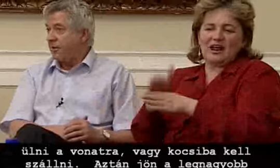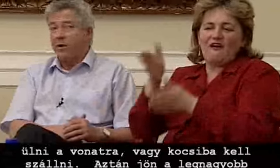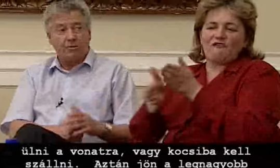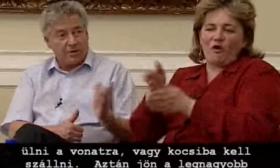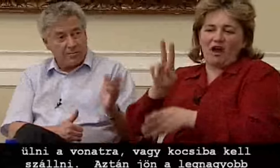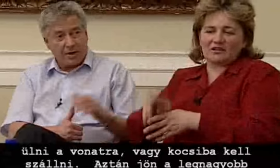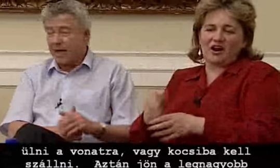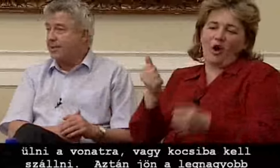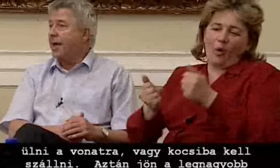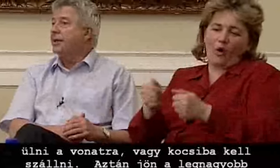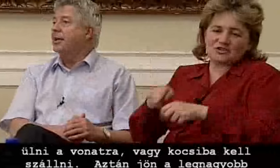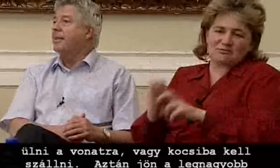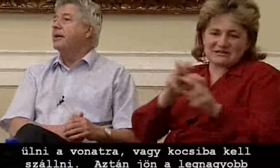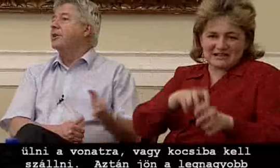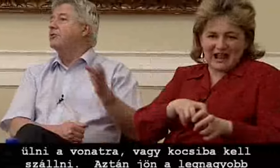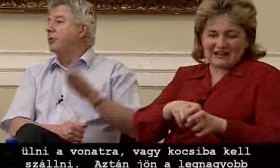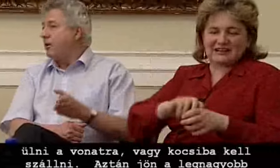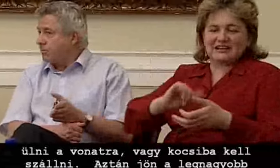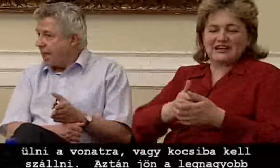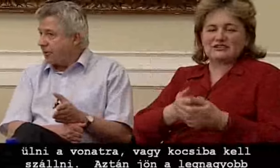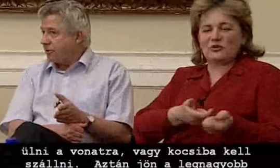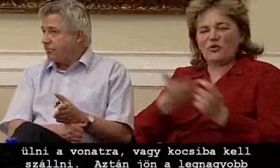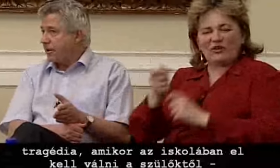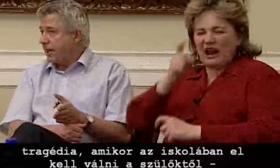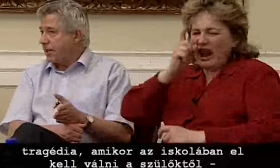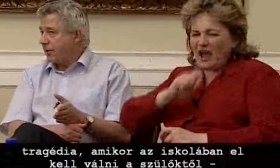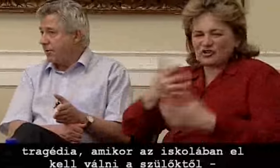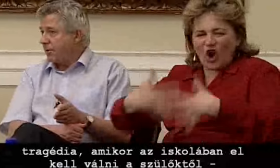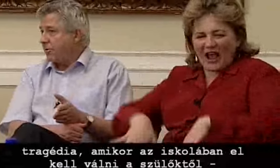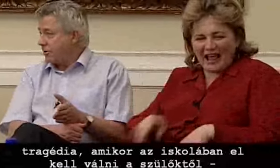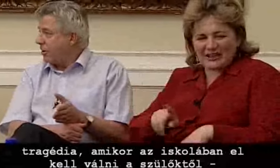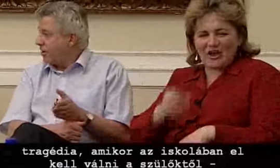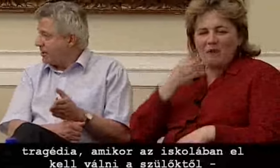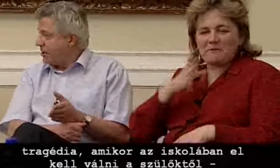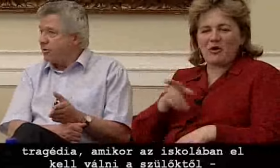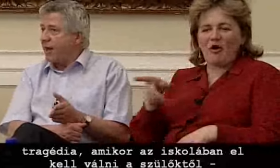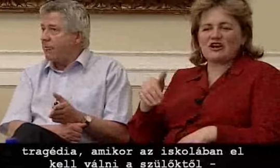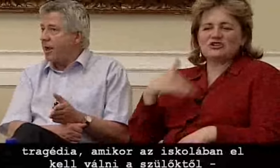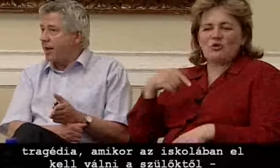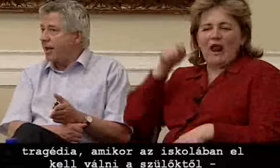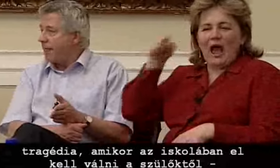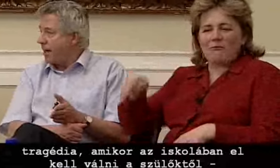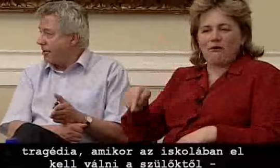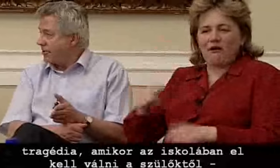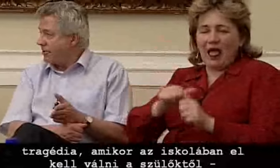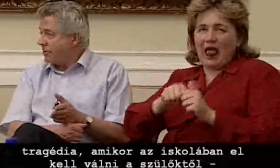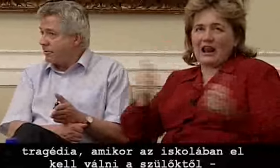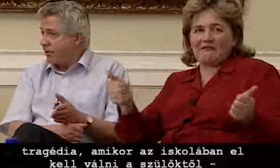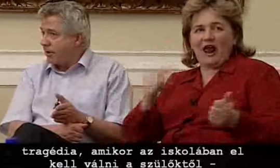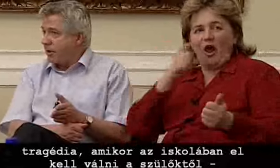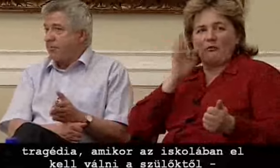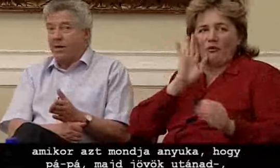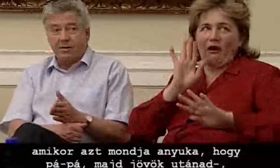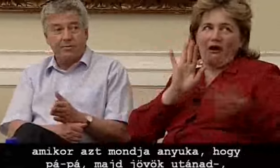vonatra, vagy kocsiba kell szállni, és jön a legnagyobb tragédia, amikor ott az iskolába el kell várni a